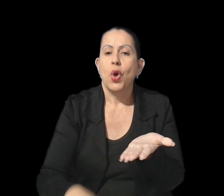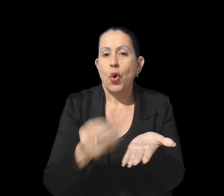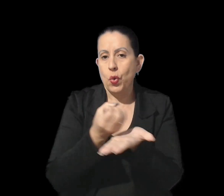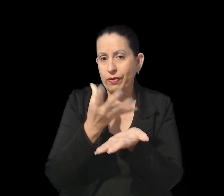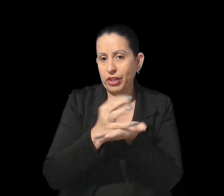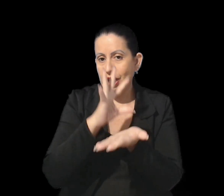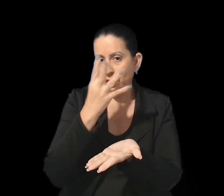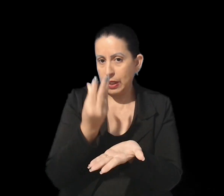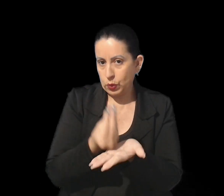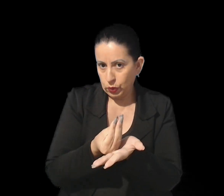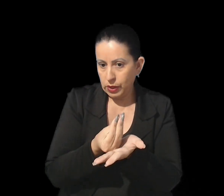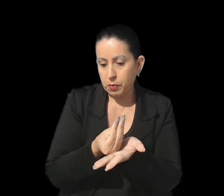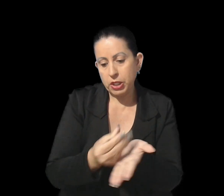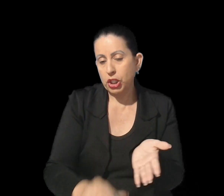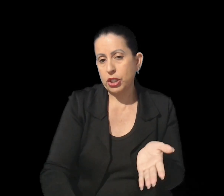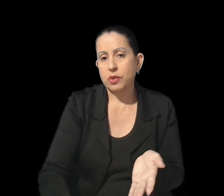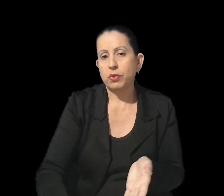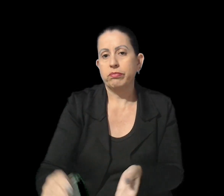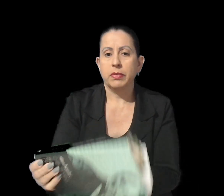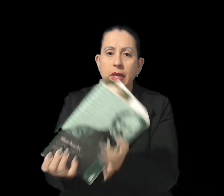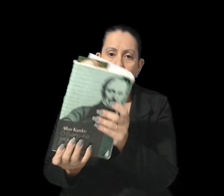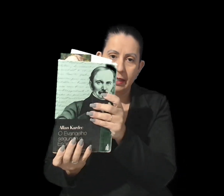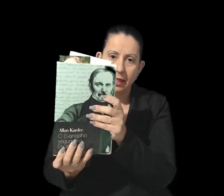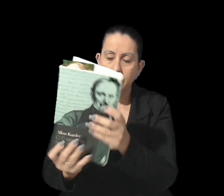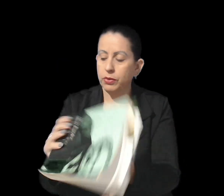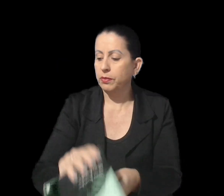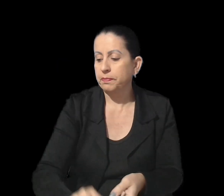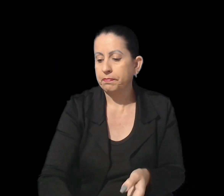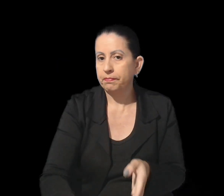O Evangelho segundo o Espiritismo, que é esse livro.